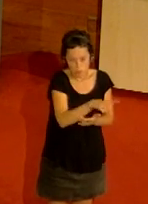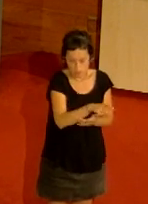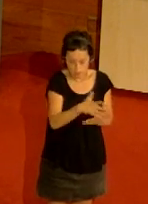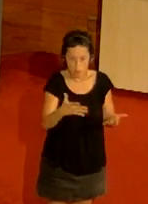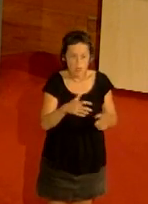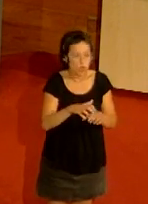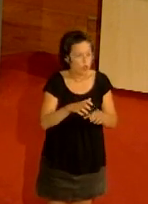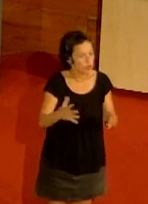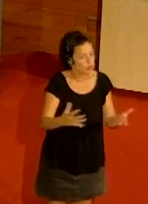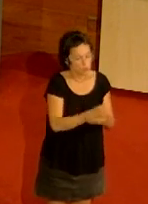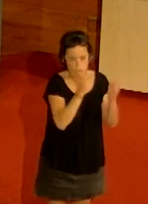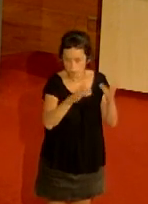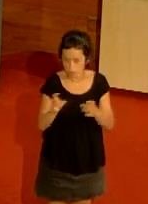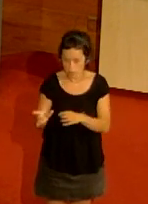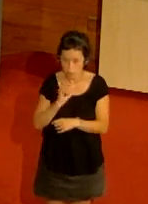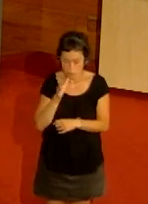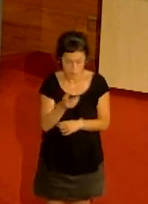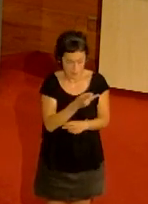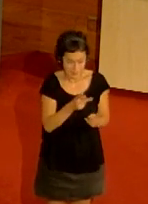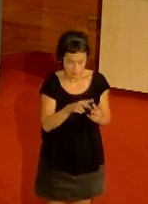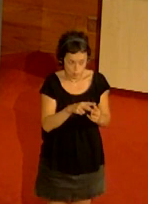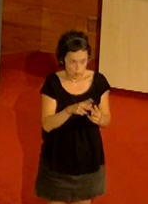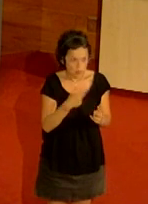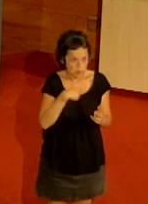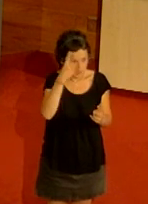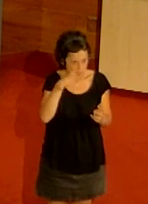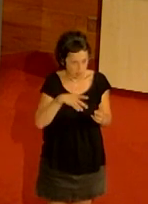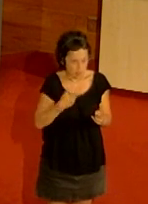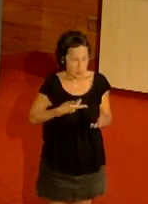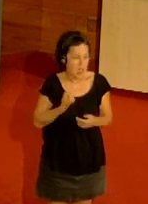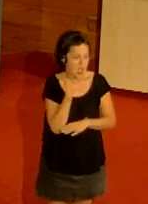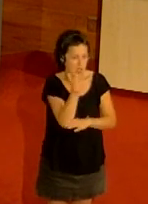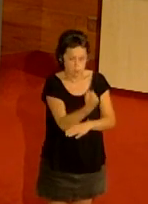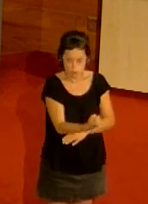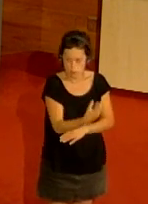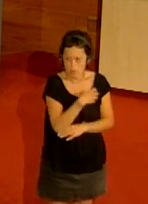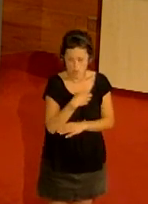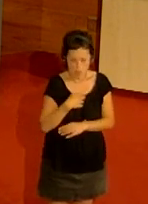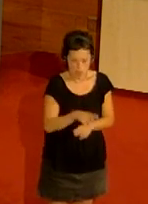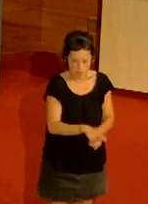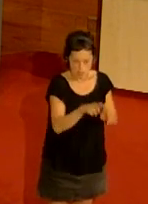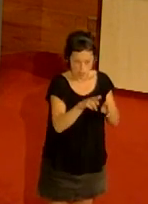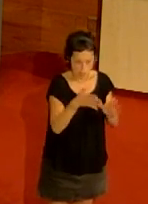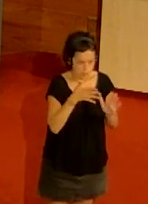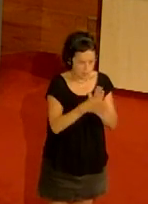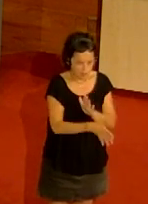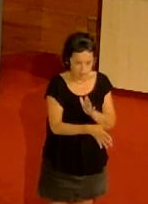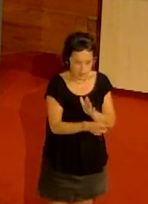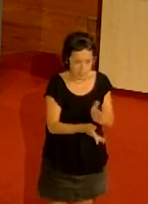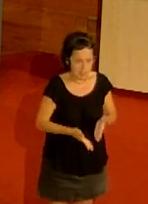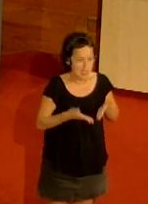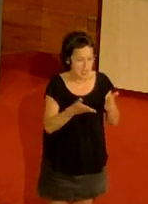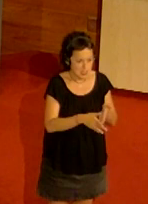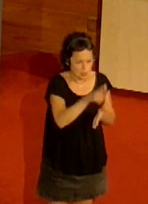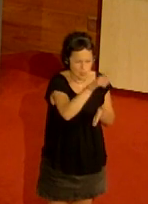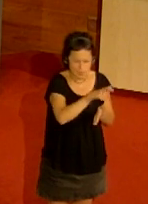de su dinero en banca armada, que directamente está contribuyendo a la muerte de millones de